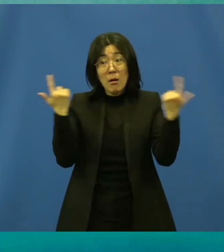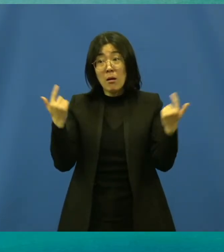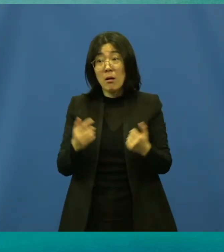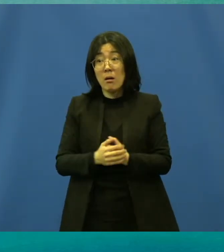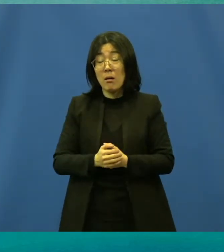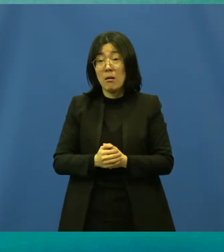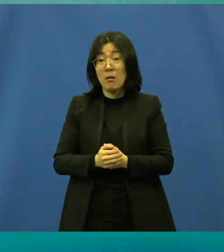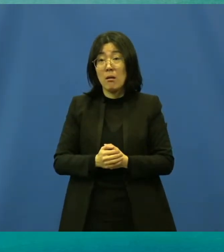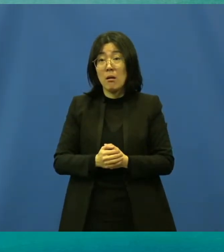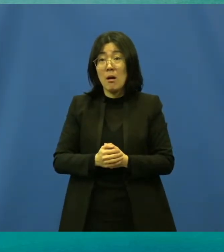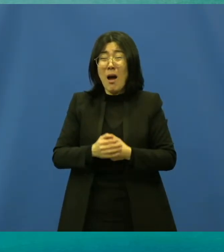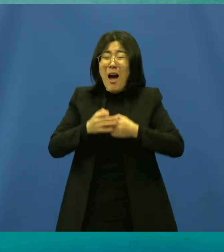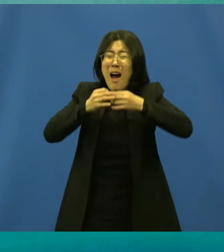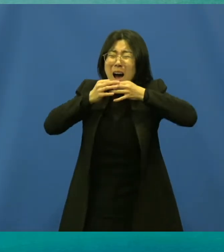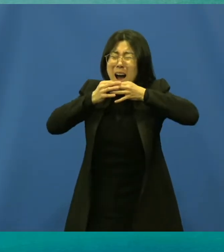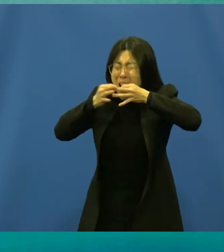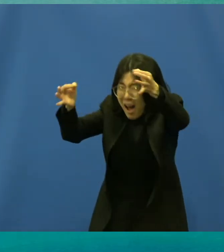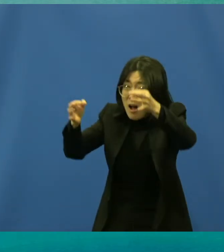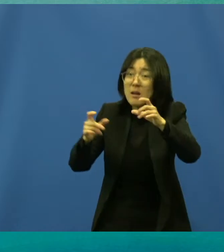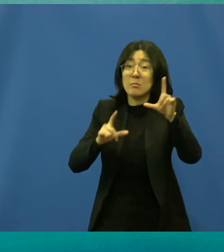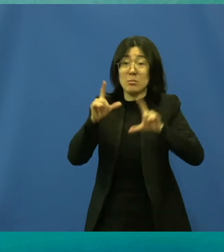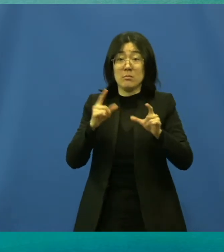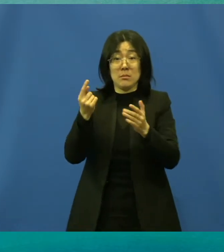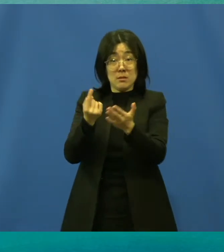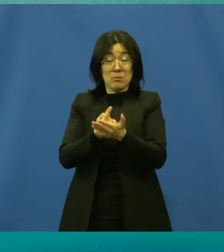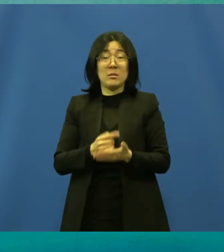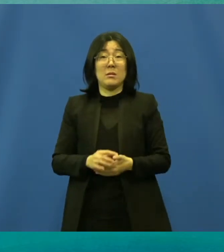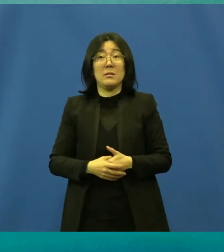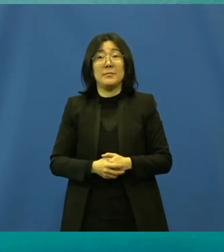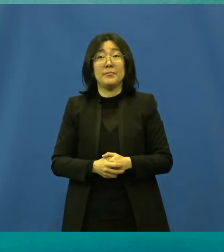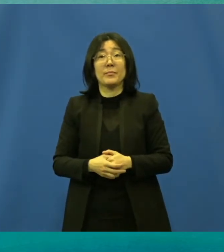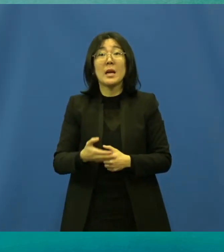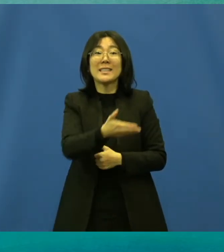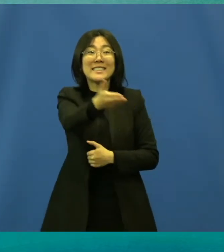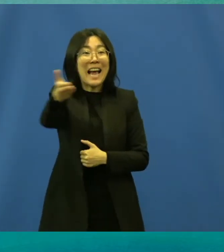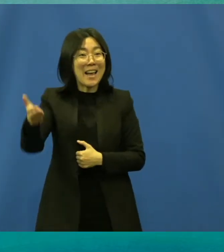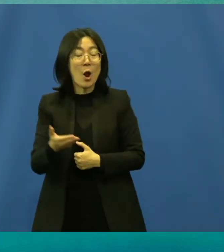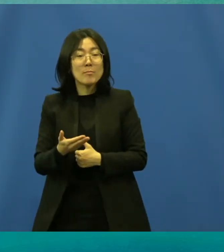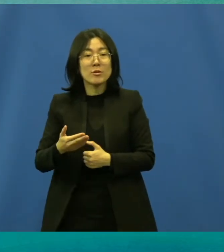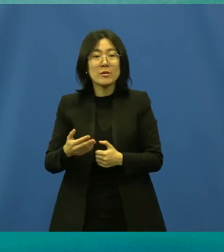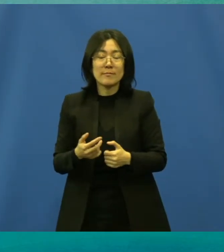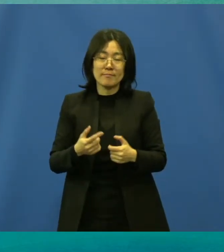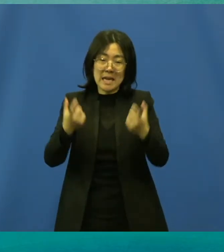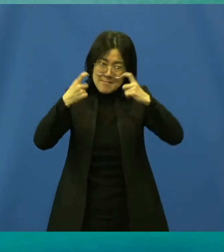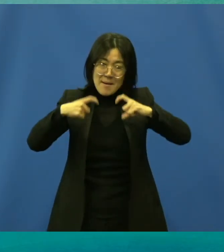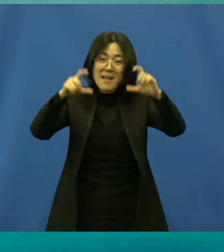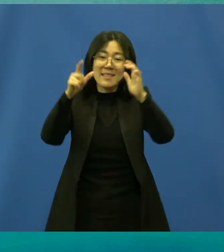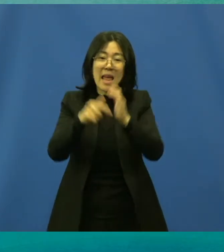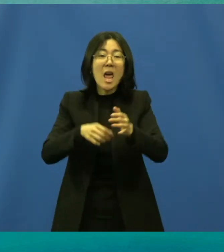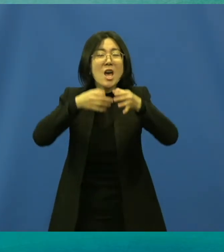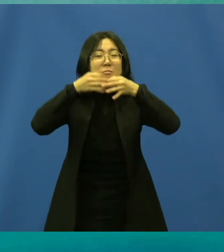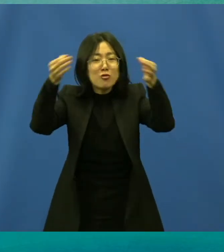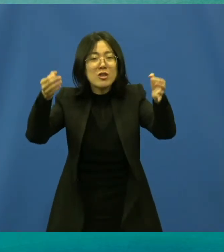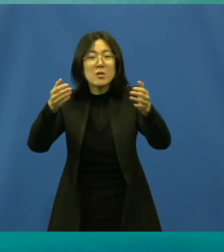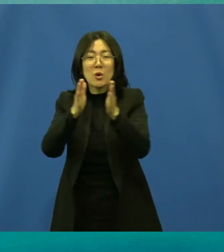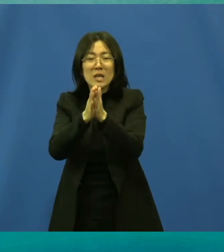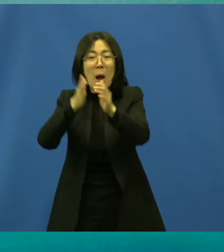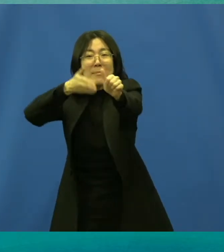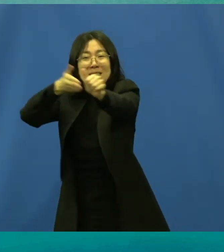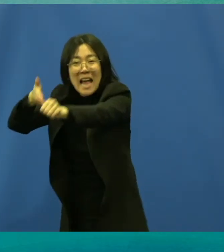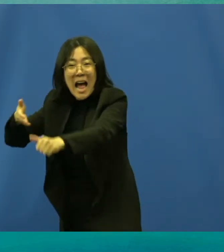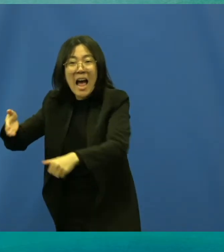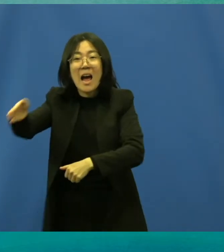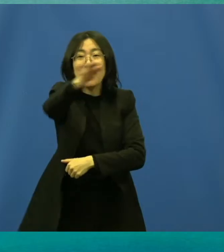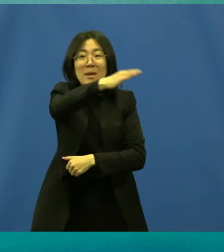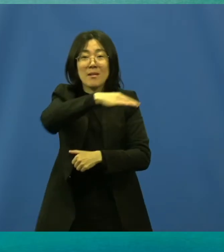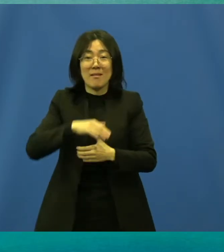부르짖을 수 있는 건 아닌 것 같아요. 자, 우리 한번 부르짖고 기도합시다 한다고 되는 게 아니에요.